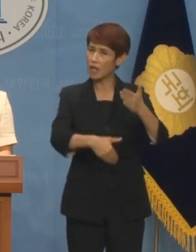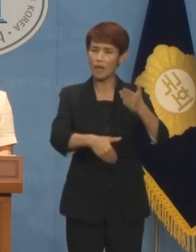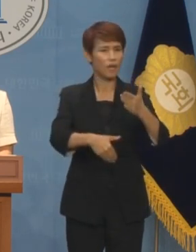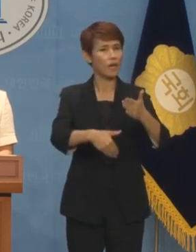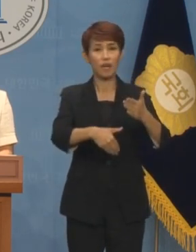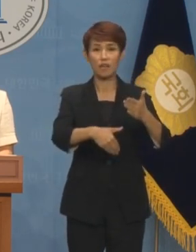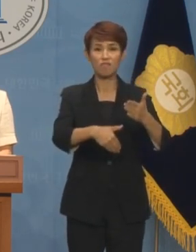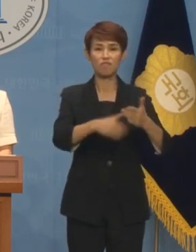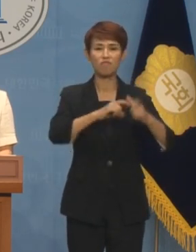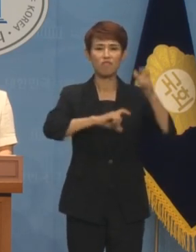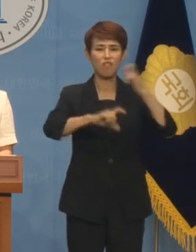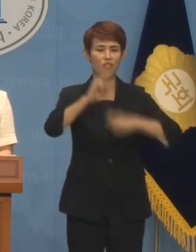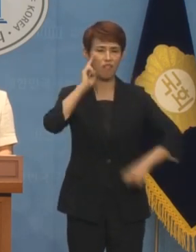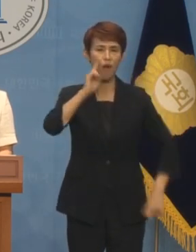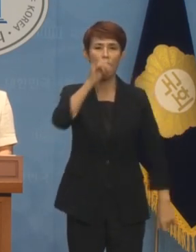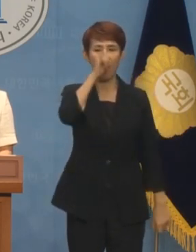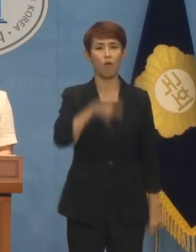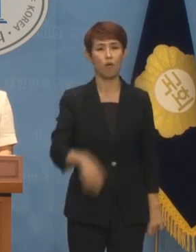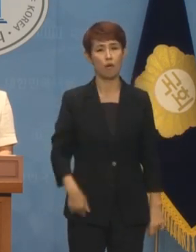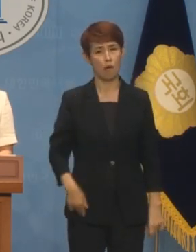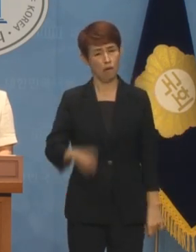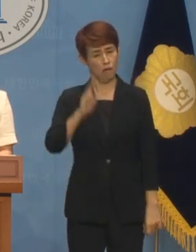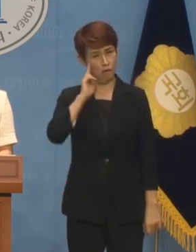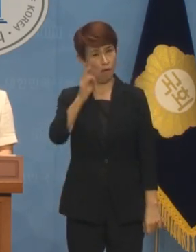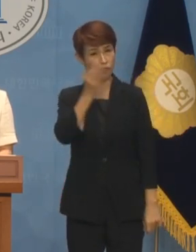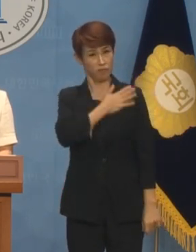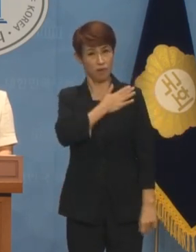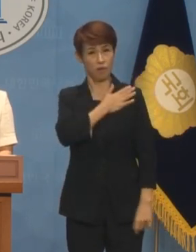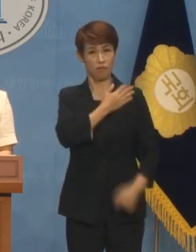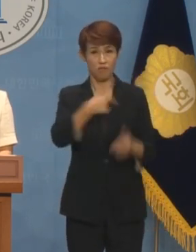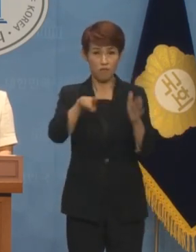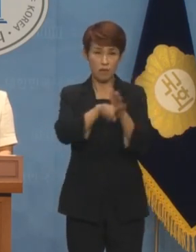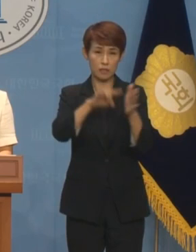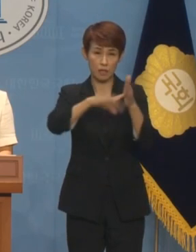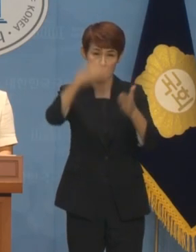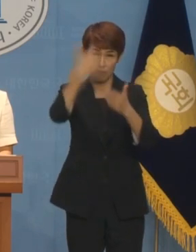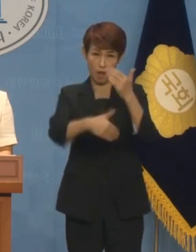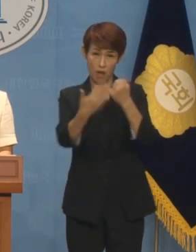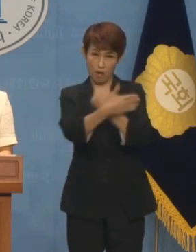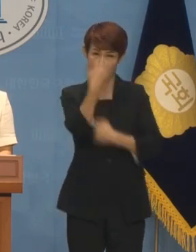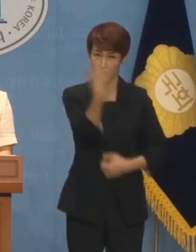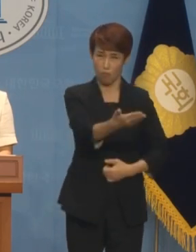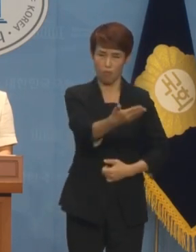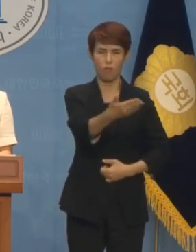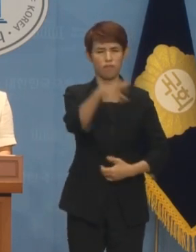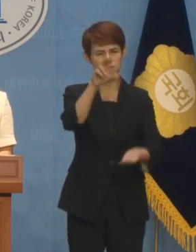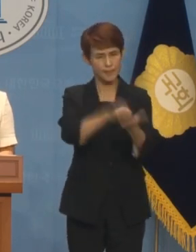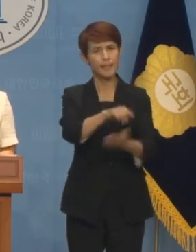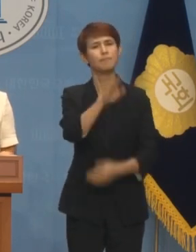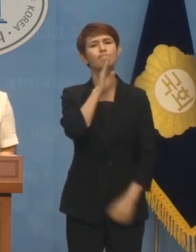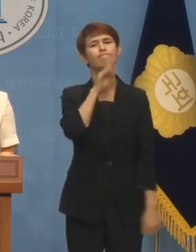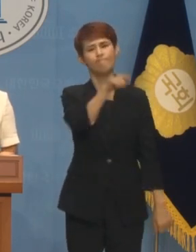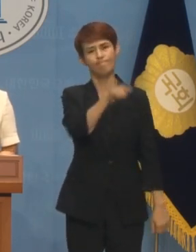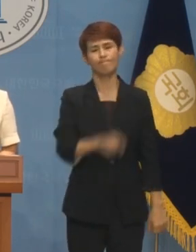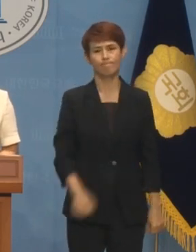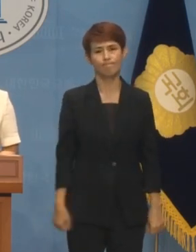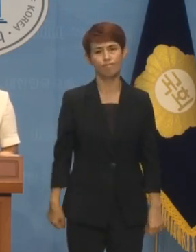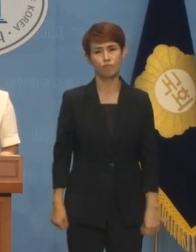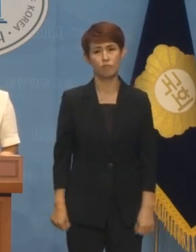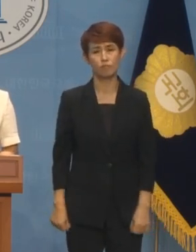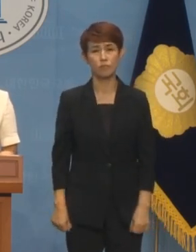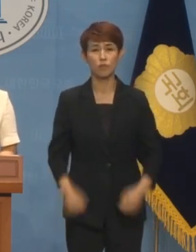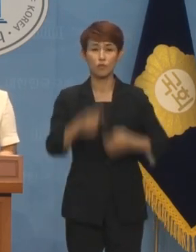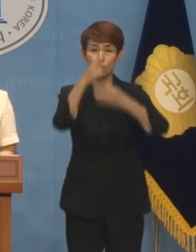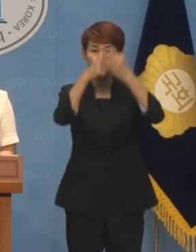부족합니다. 그야말로 초부자 감세가 사태의 진실에 부합하는 말일 것입니다.